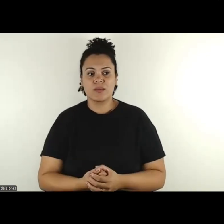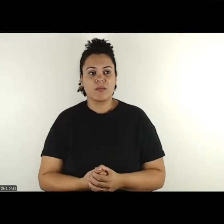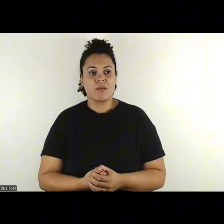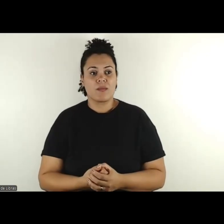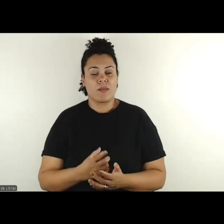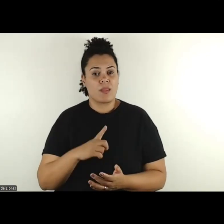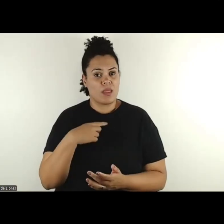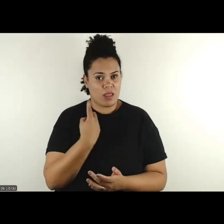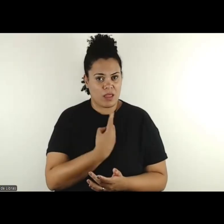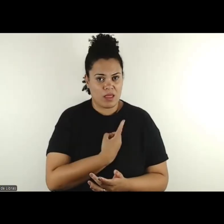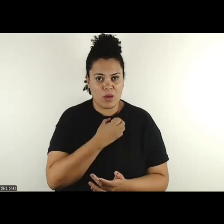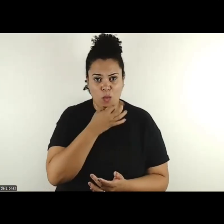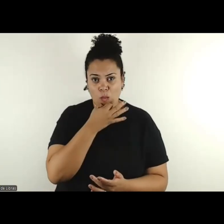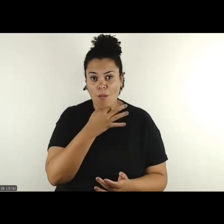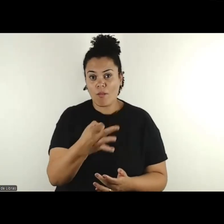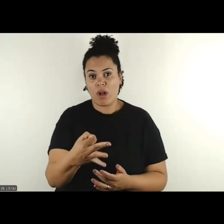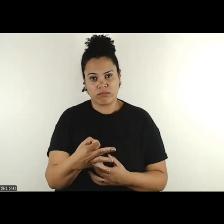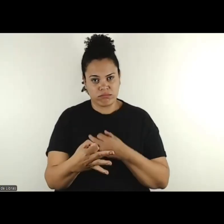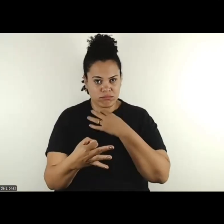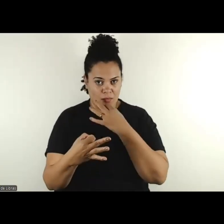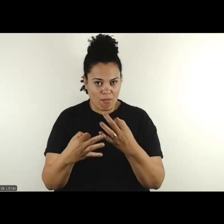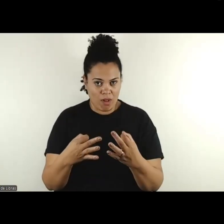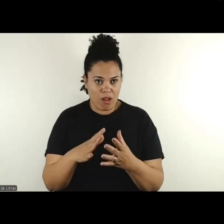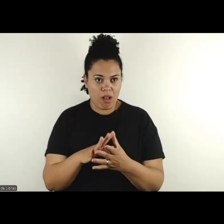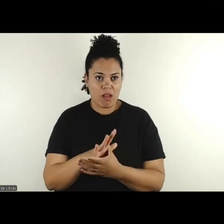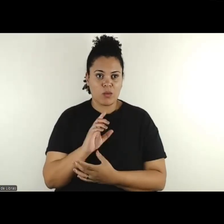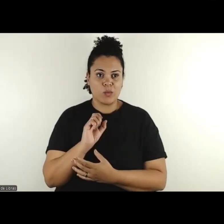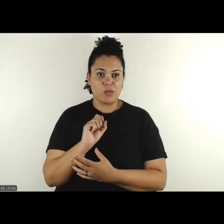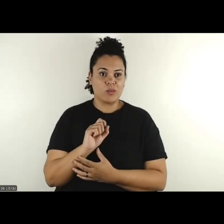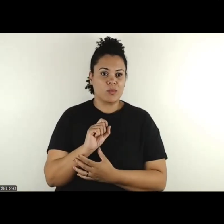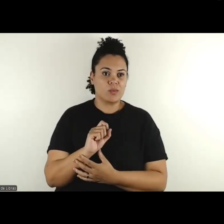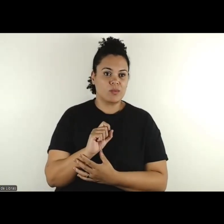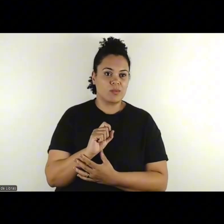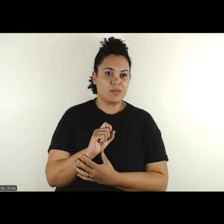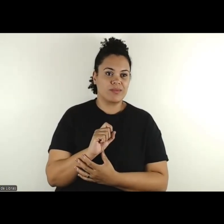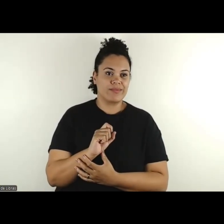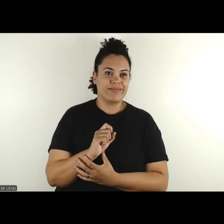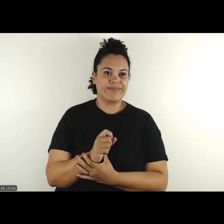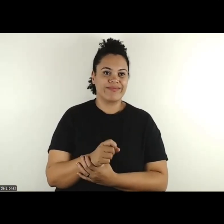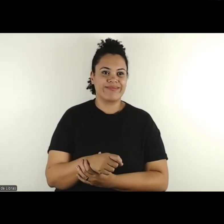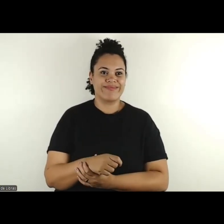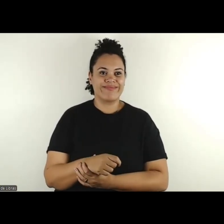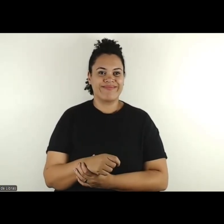nossa crítica tem um sinal de luz no fim do túnel.